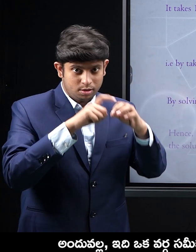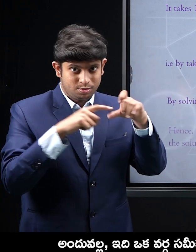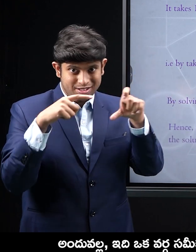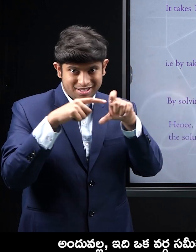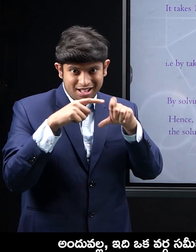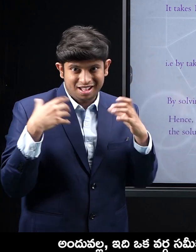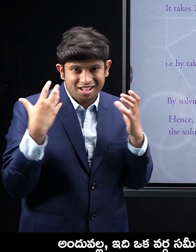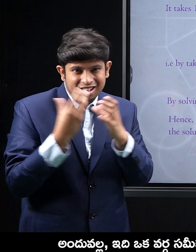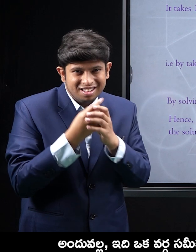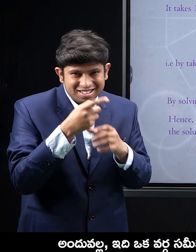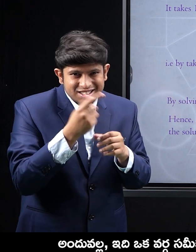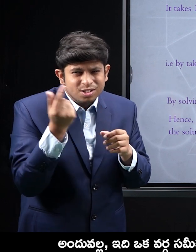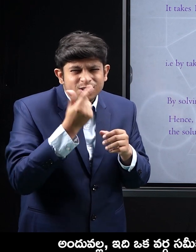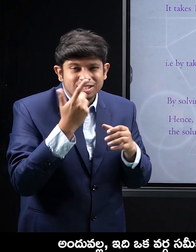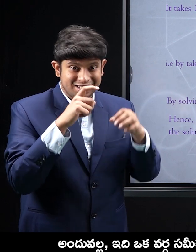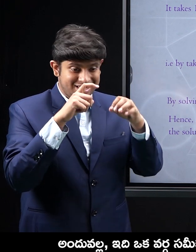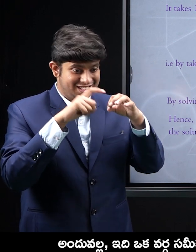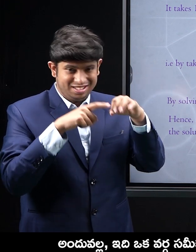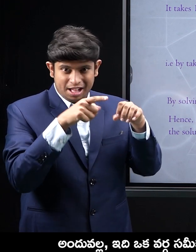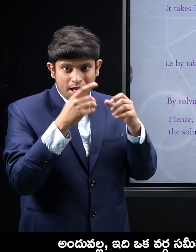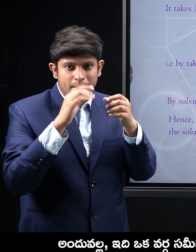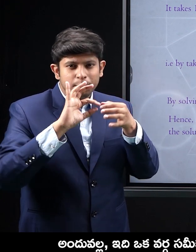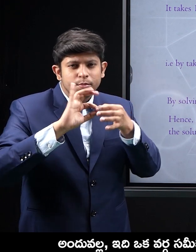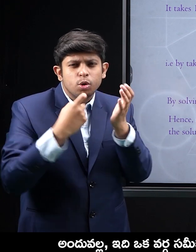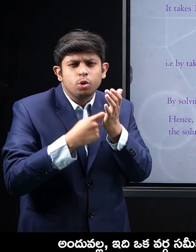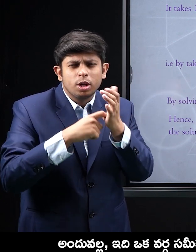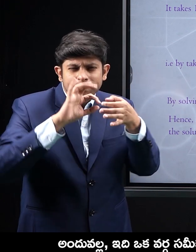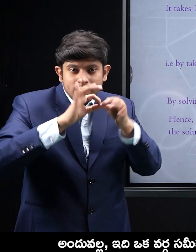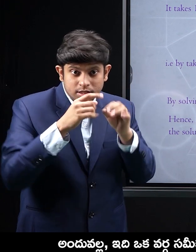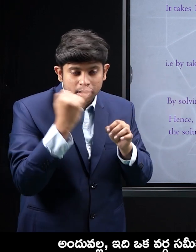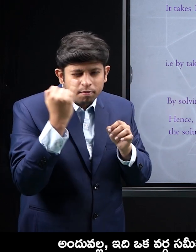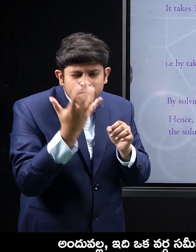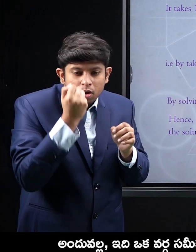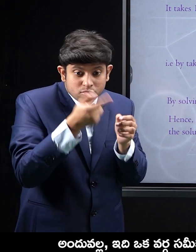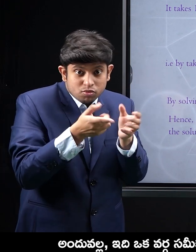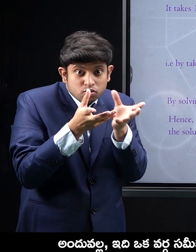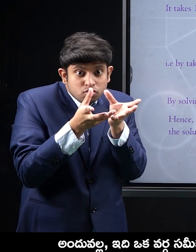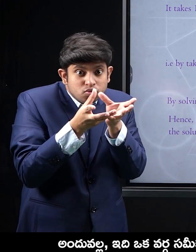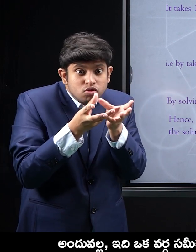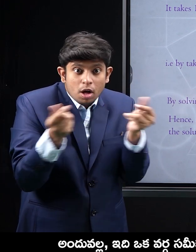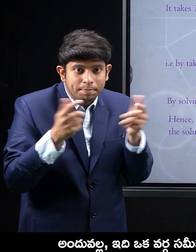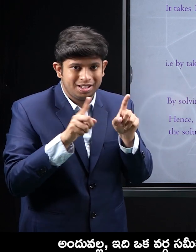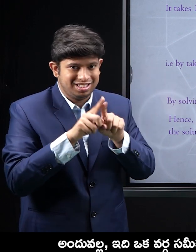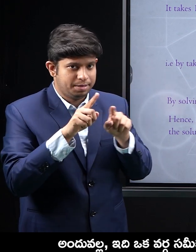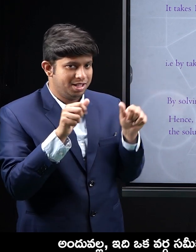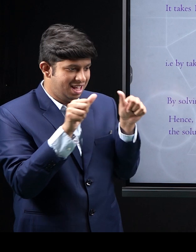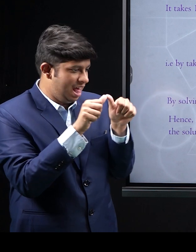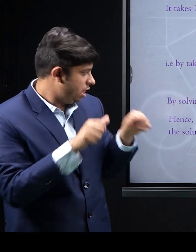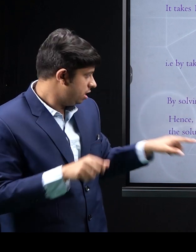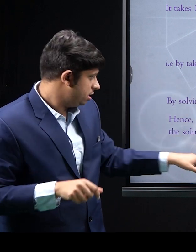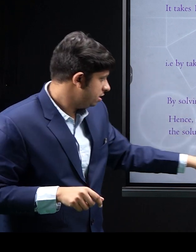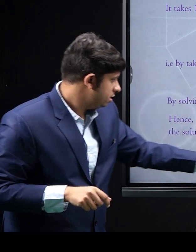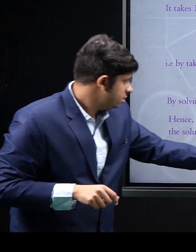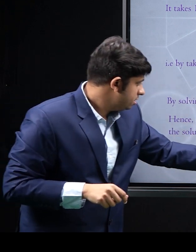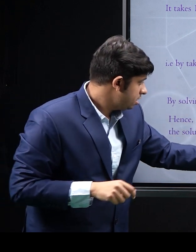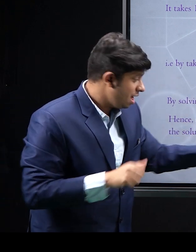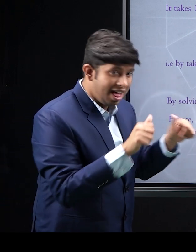అందువల్ల ఇది వర్గ సమీకరణం కాబట్టి మనం పరిష్కారాన్ని కనుగొనడానికి క్వాడ్రాటిక్ ఫార్ములాలను ఉపయోగిస్తాము. ఇక్కడ a